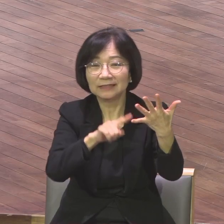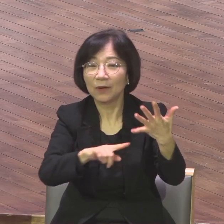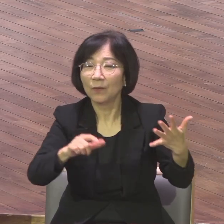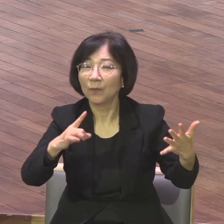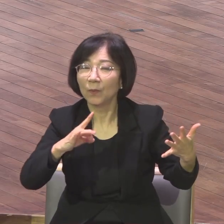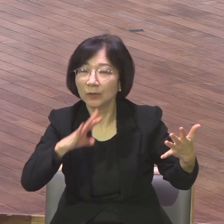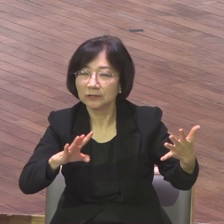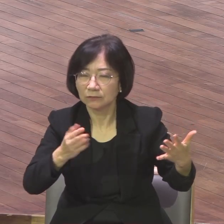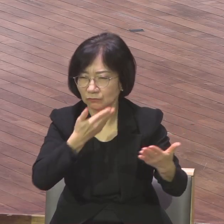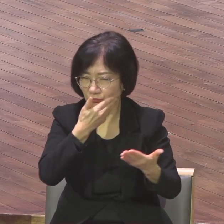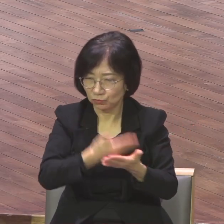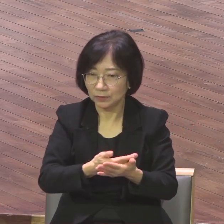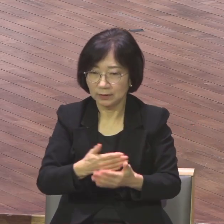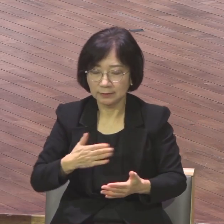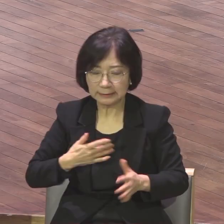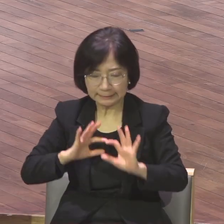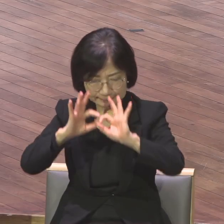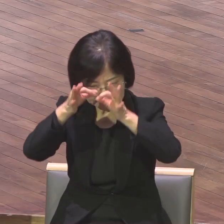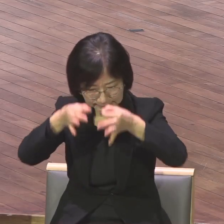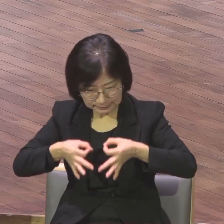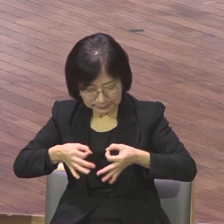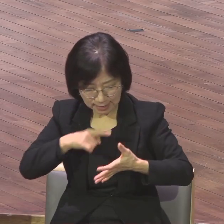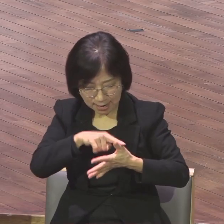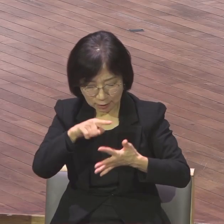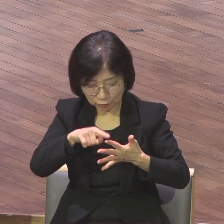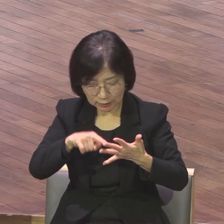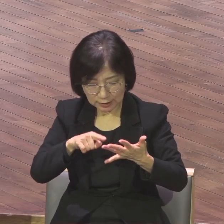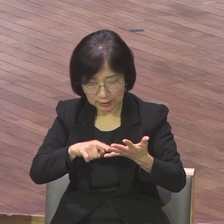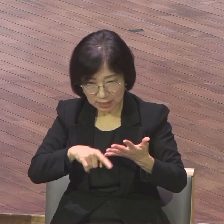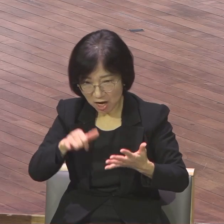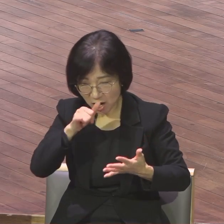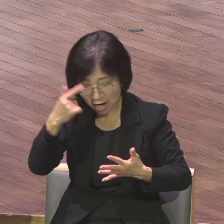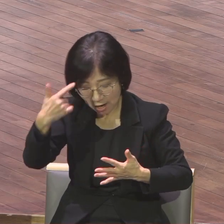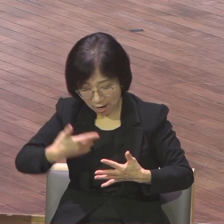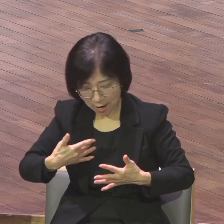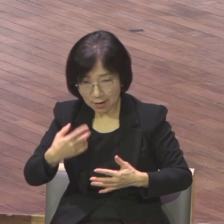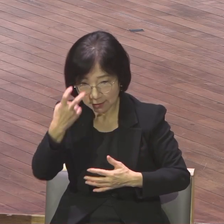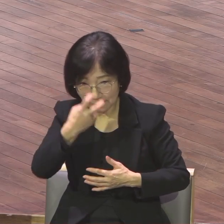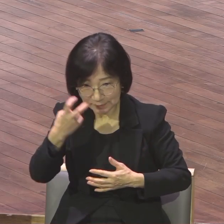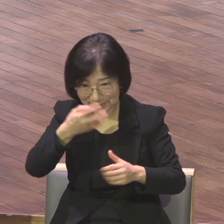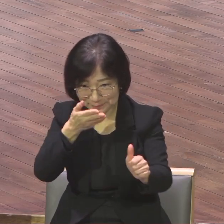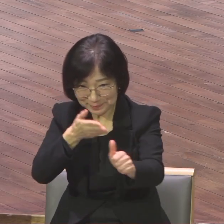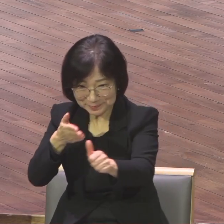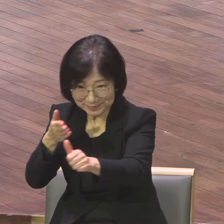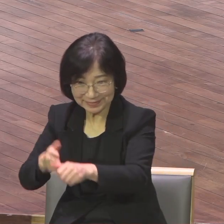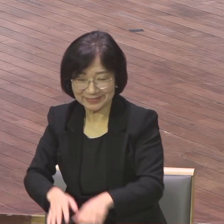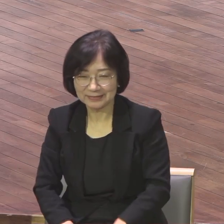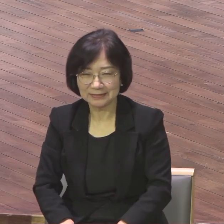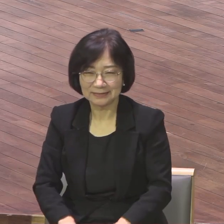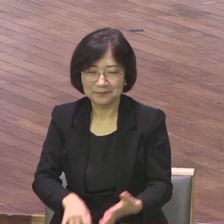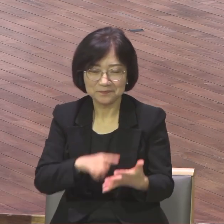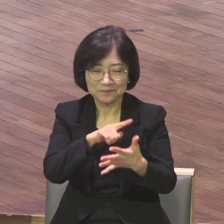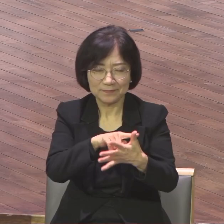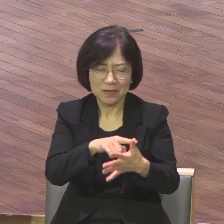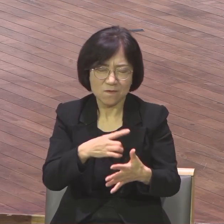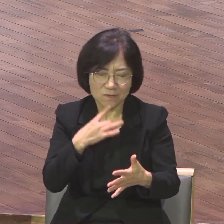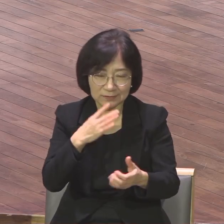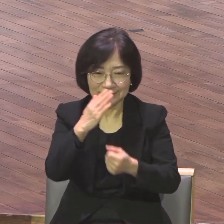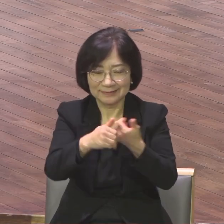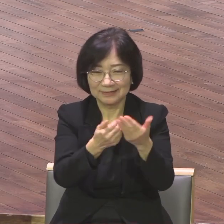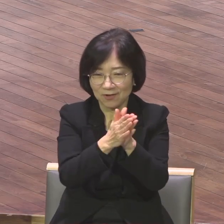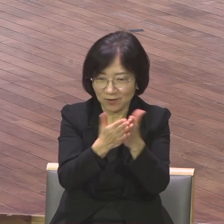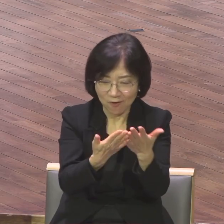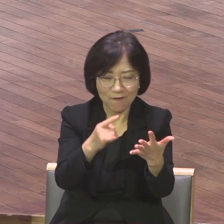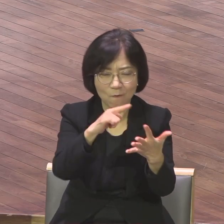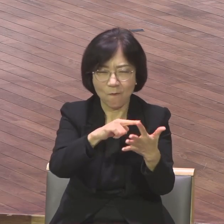5가지 오직을 점검해 보세요. 아멘. 점검해 보시라고요. 오직 성경,